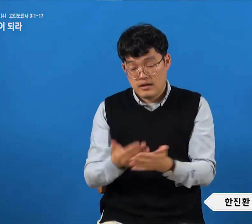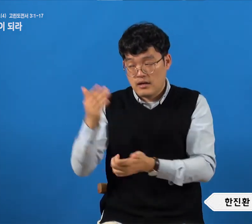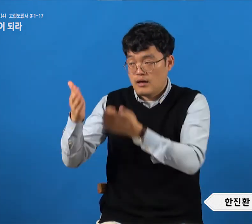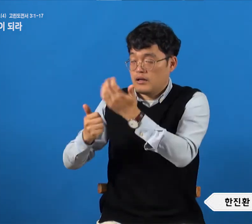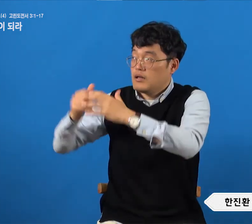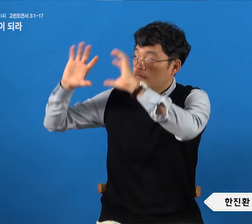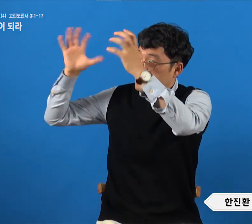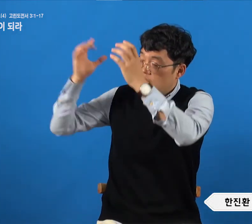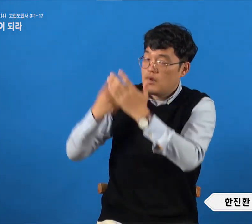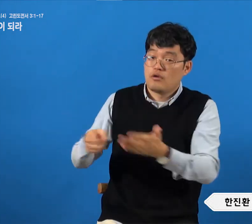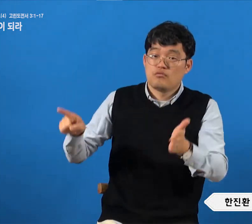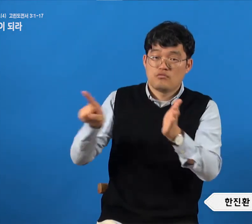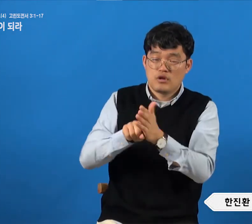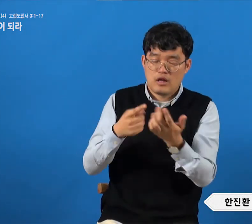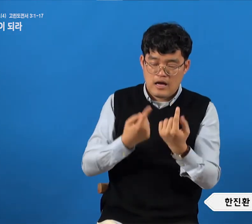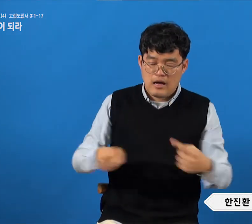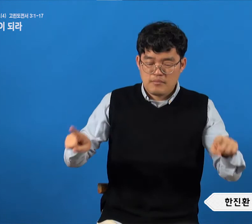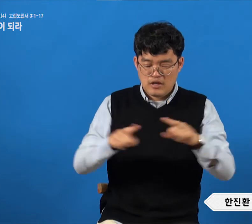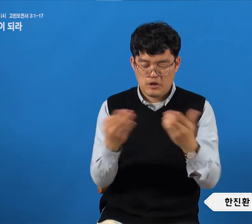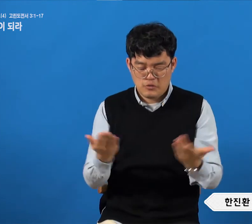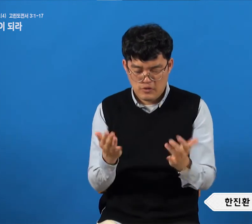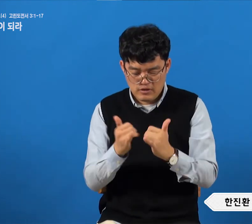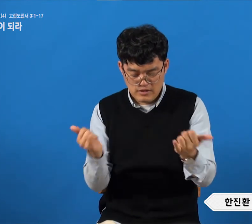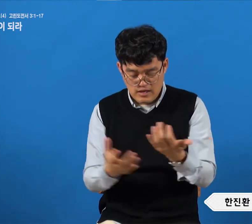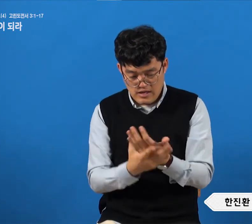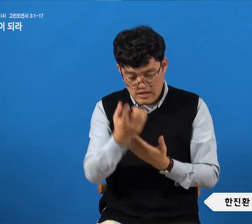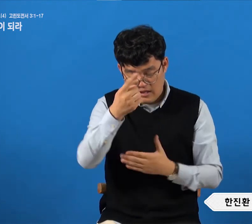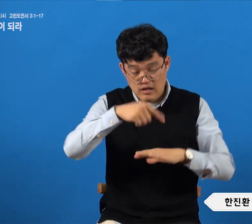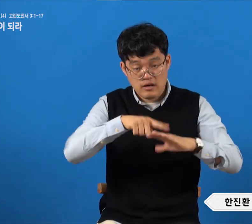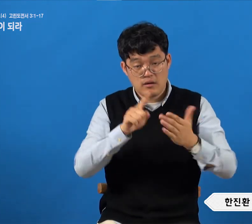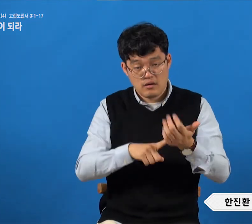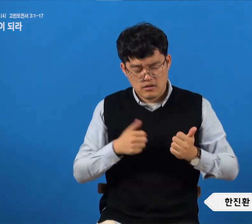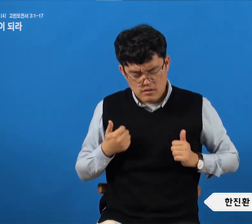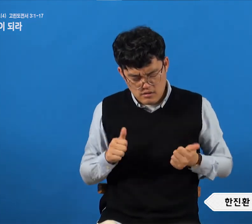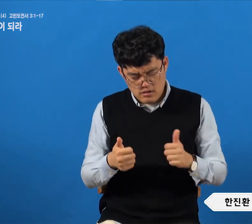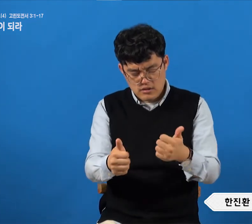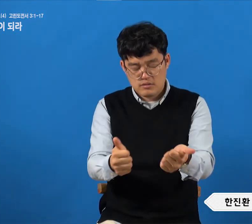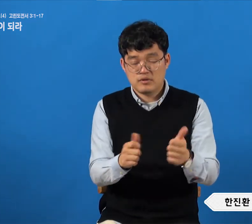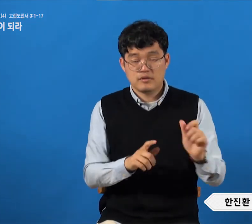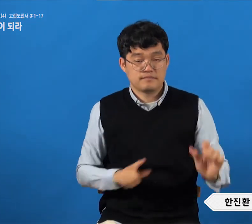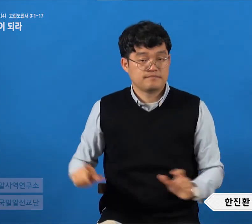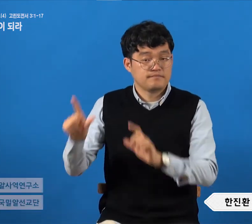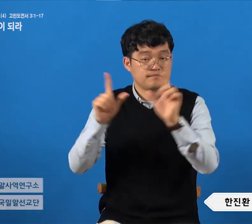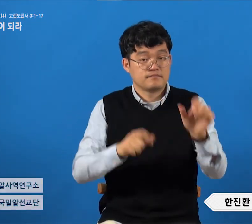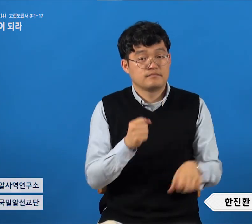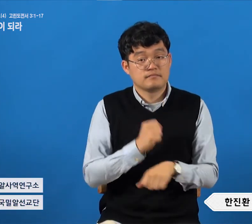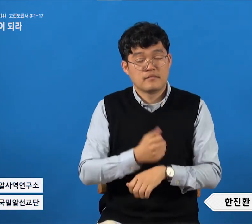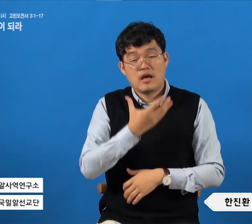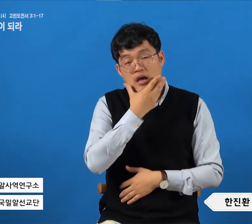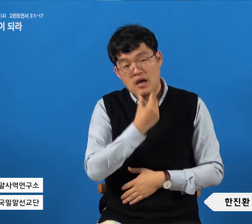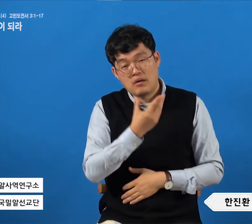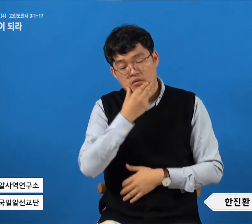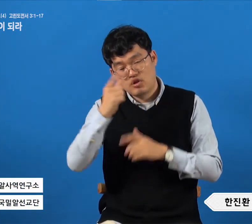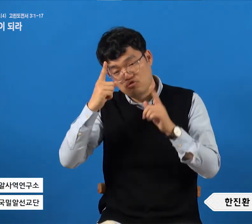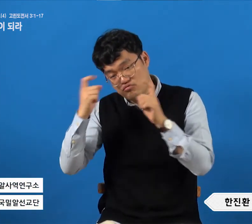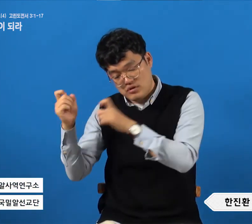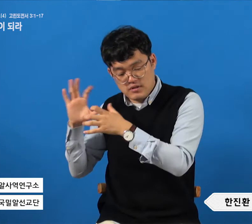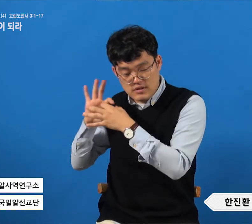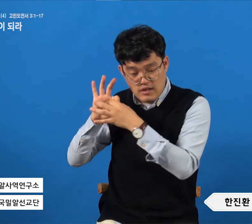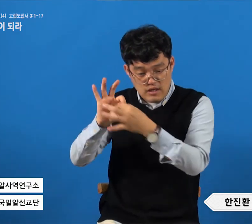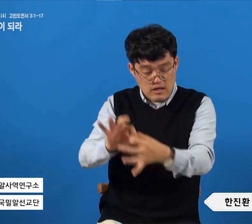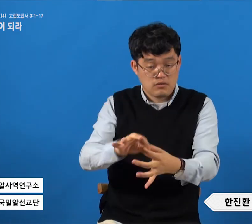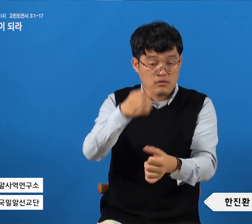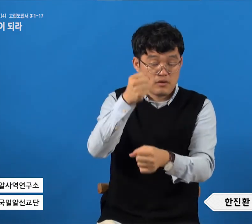다 하나님 나라를 위해서 동력자 되어서 한 마음으로 그렇게 열심히 달려가면서 행복한